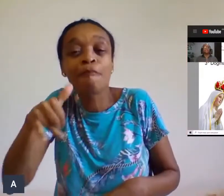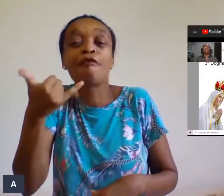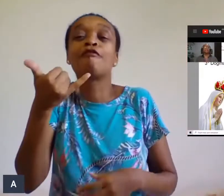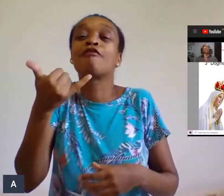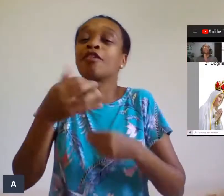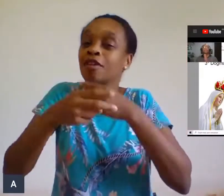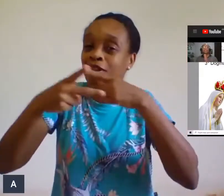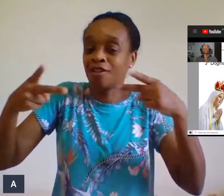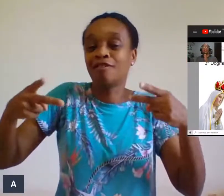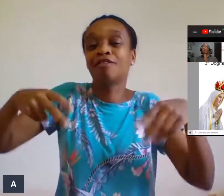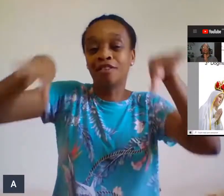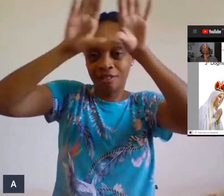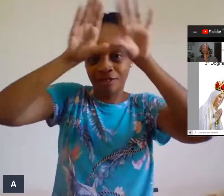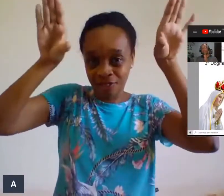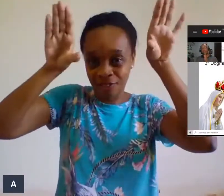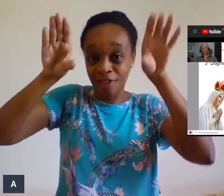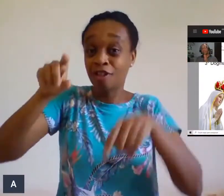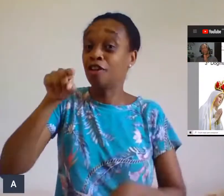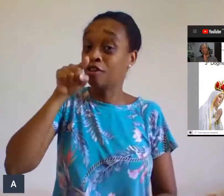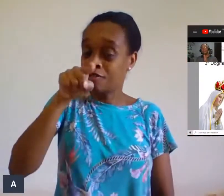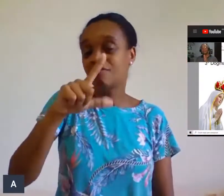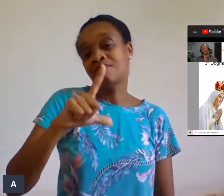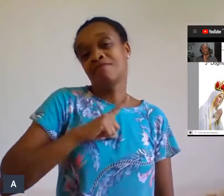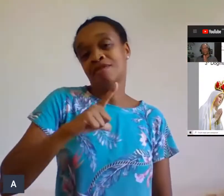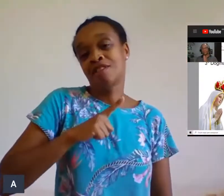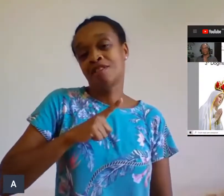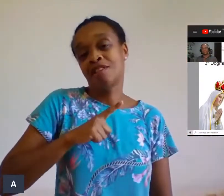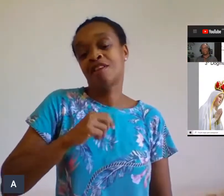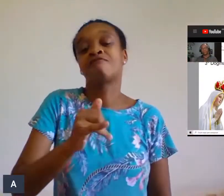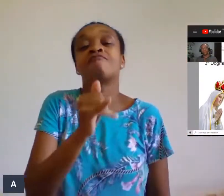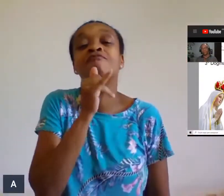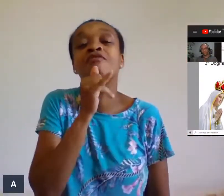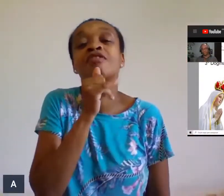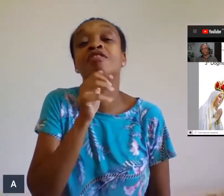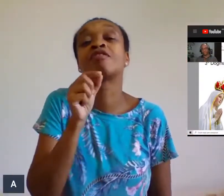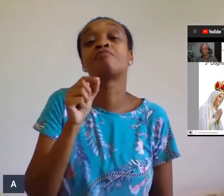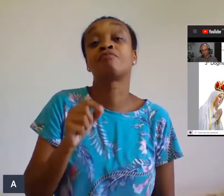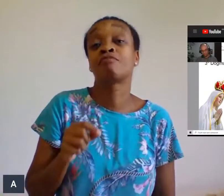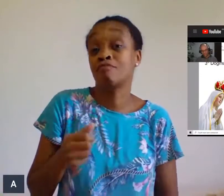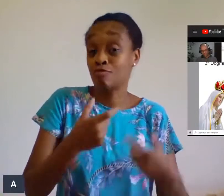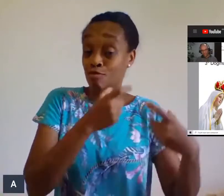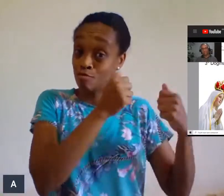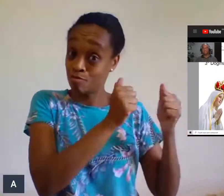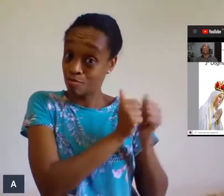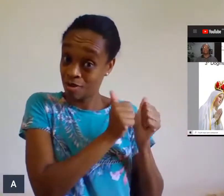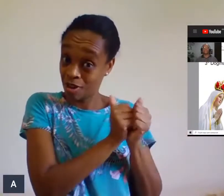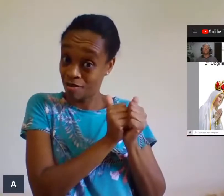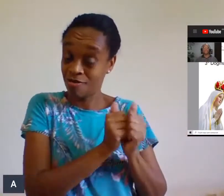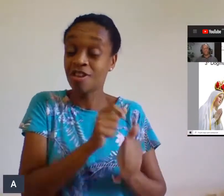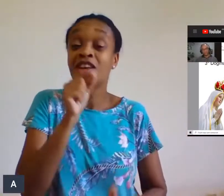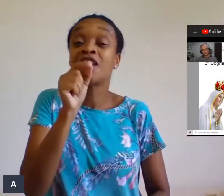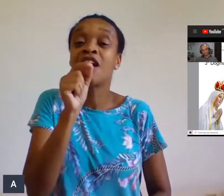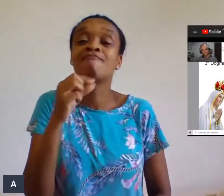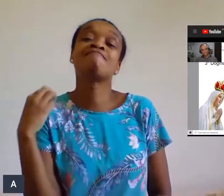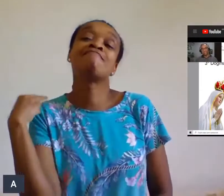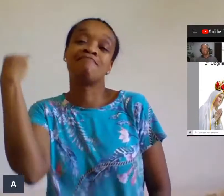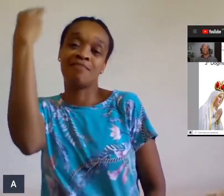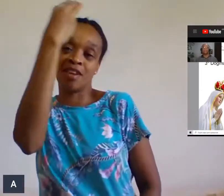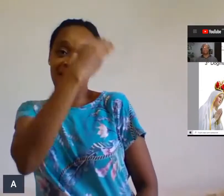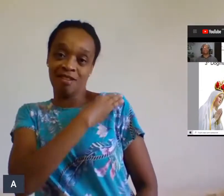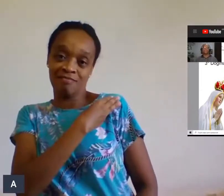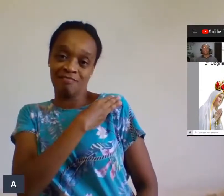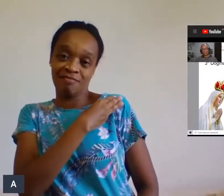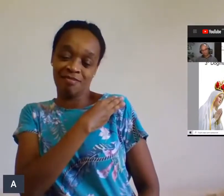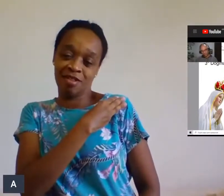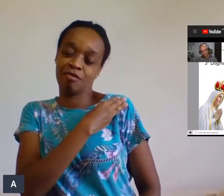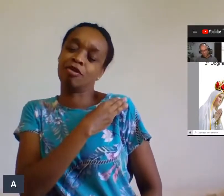Você tem um grandioso exemplo ao seu lado. Estude, aproxime-se de Maria, aproxime-se